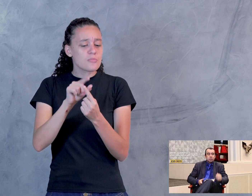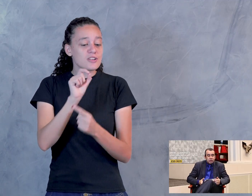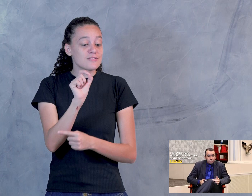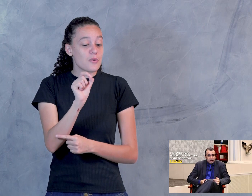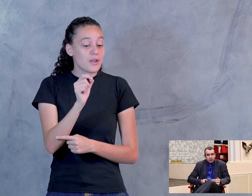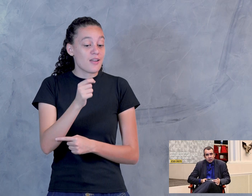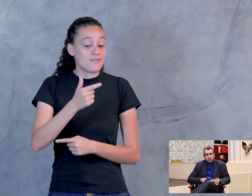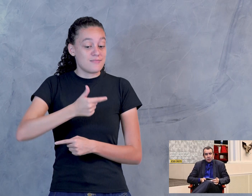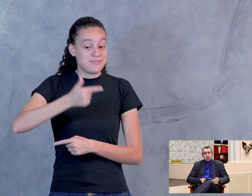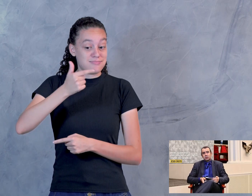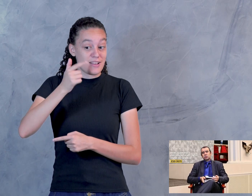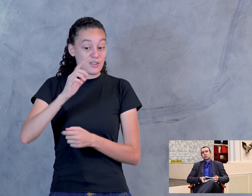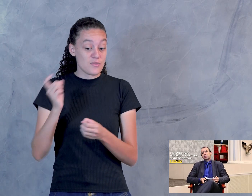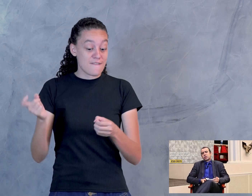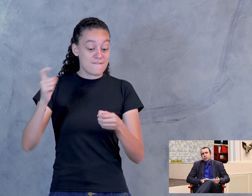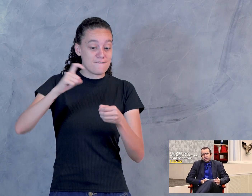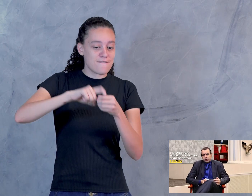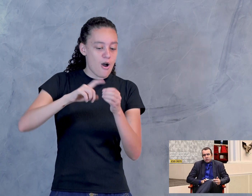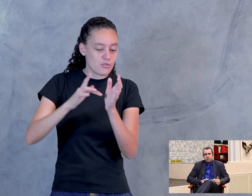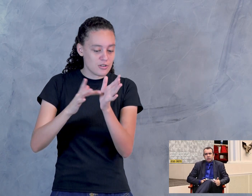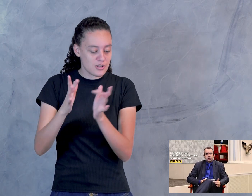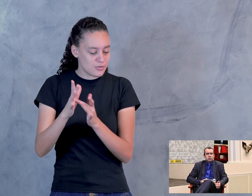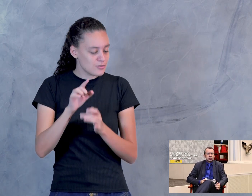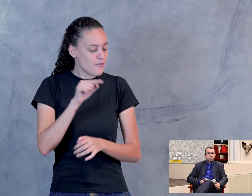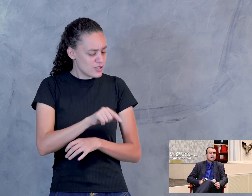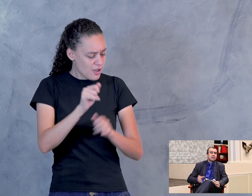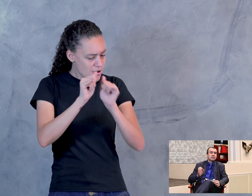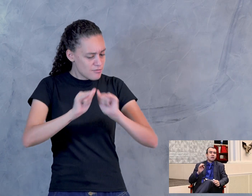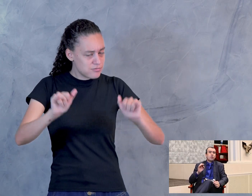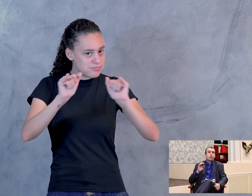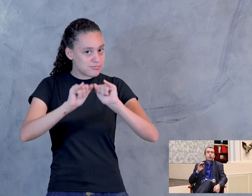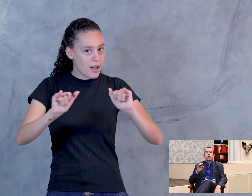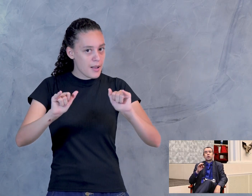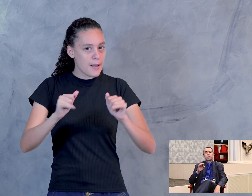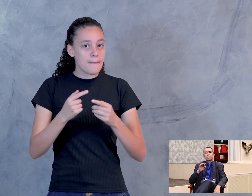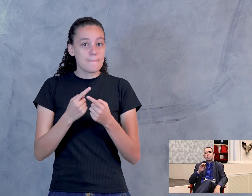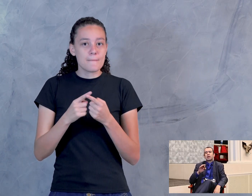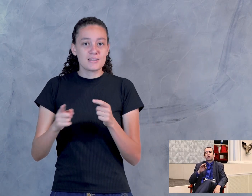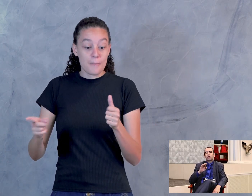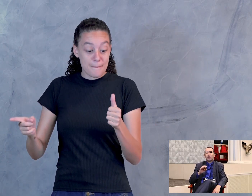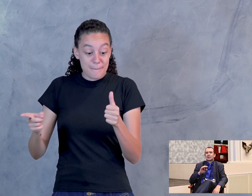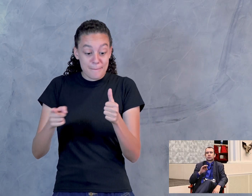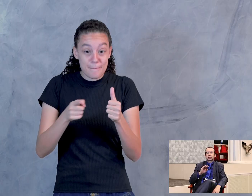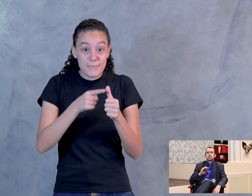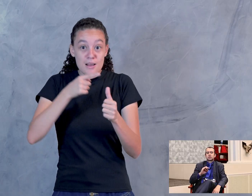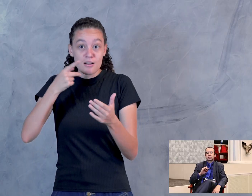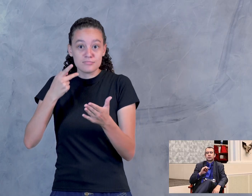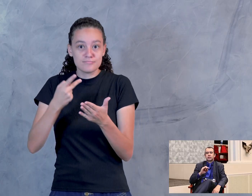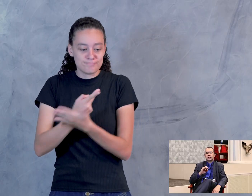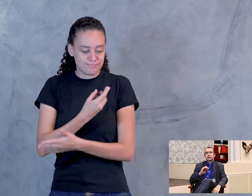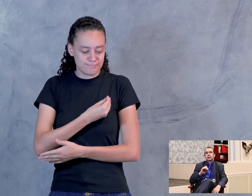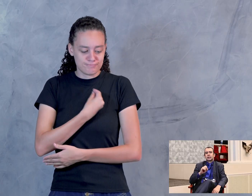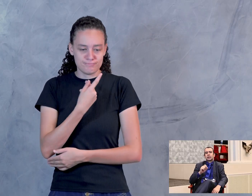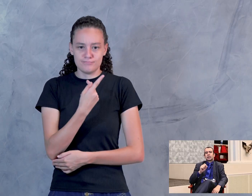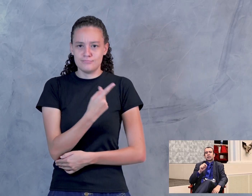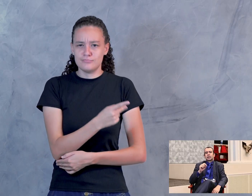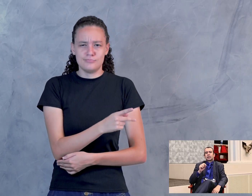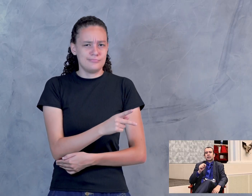a segunda vinda do Senhor Jesus Cristo. Mas esse não foi o primeiro fato na sua